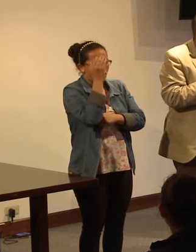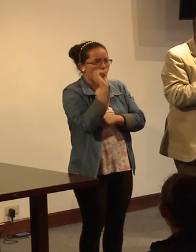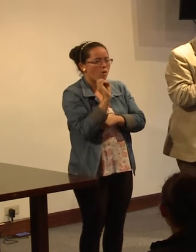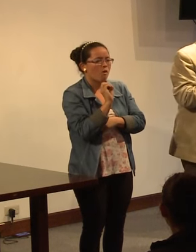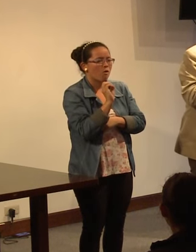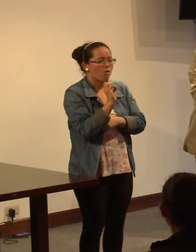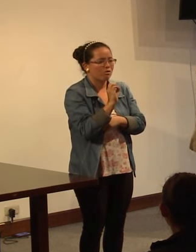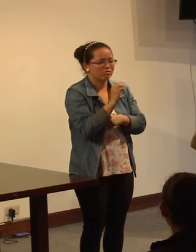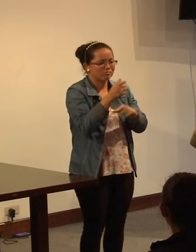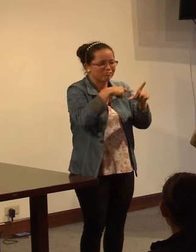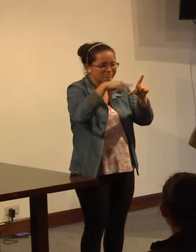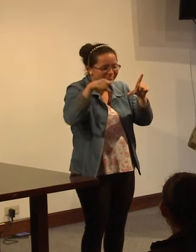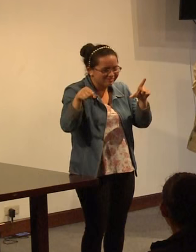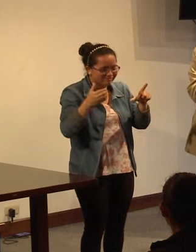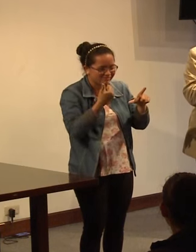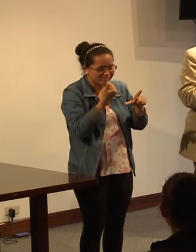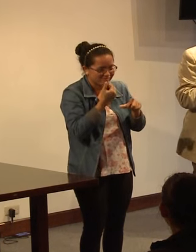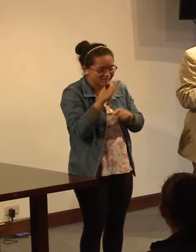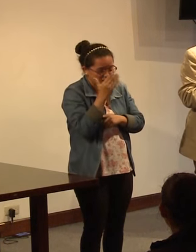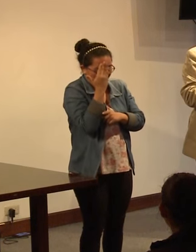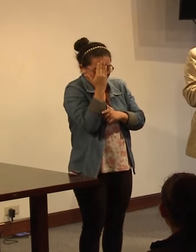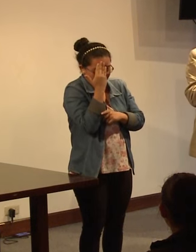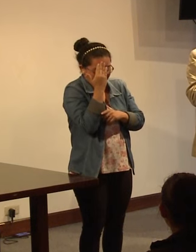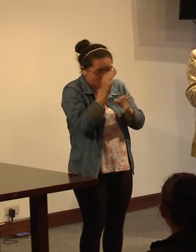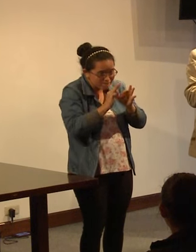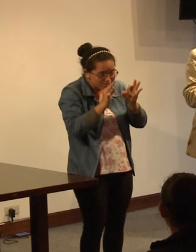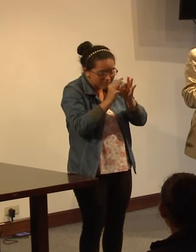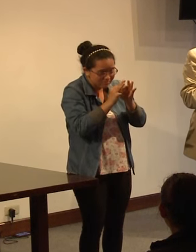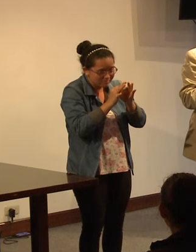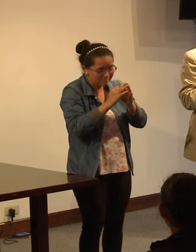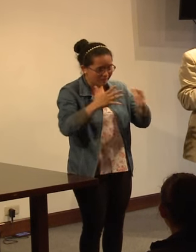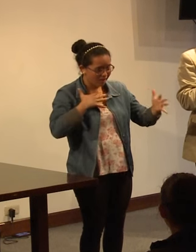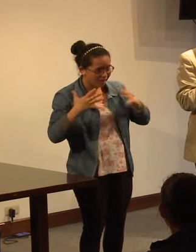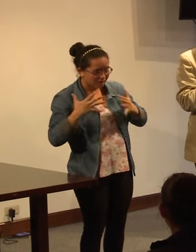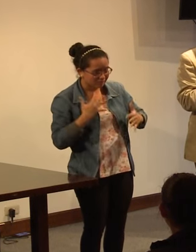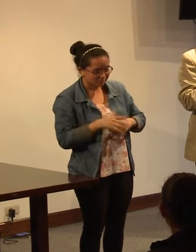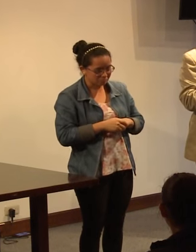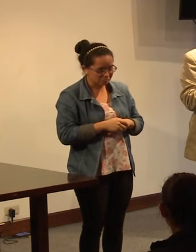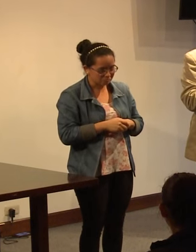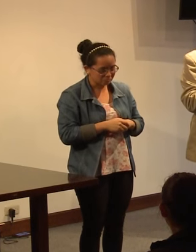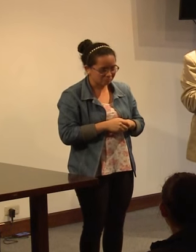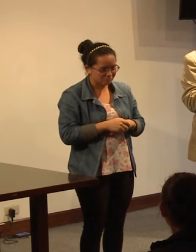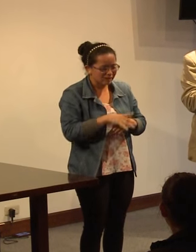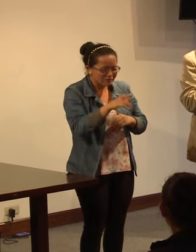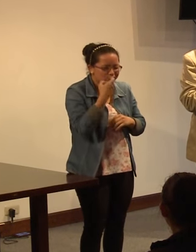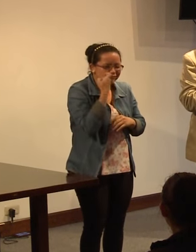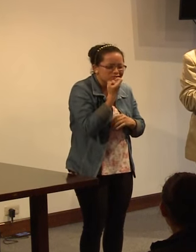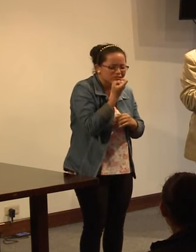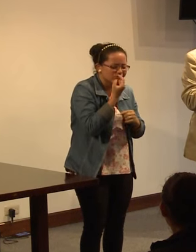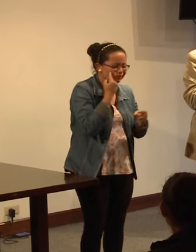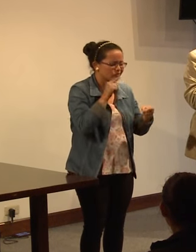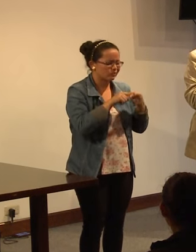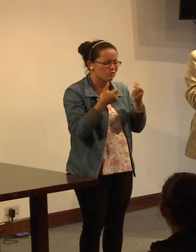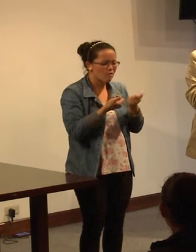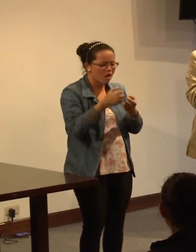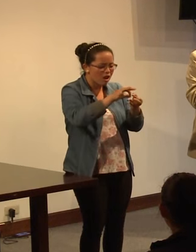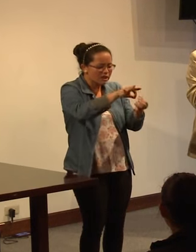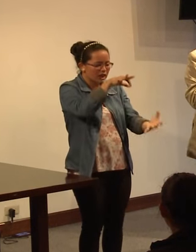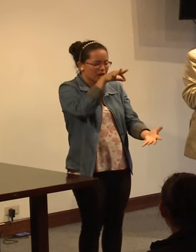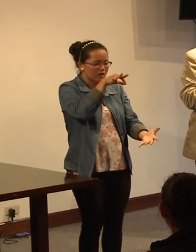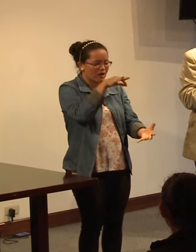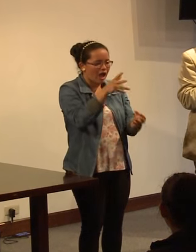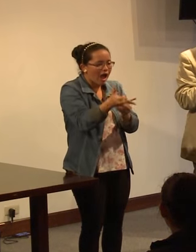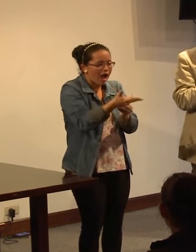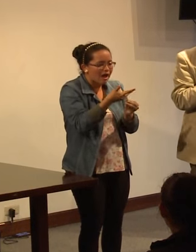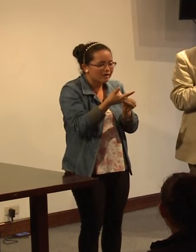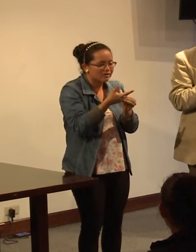contabilidad, no sé, saber de teatro? O sea, ¿para qué puede servir eso? El sentido, encontrar el sentido a las artes en el colegio tiene